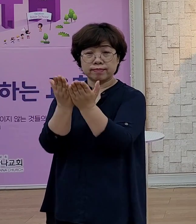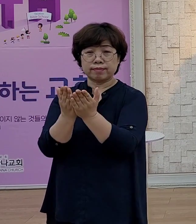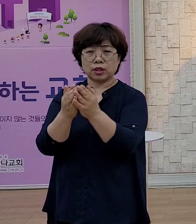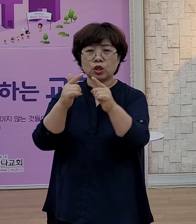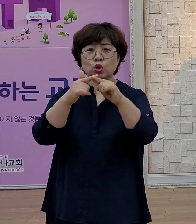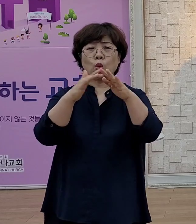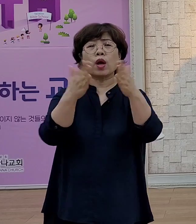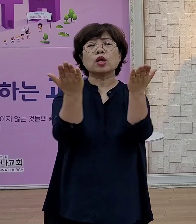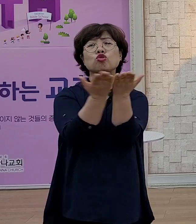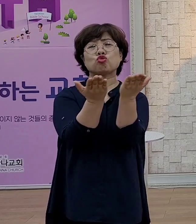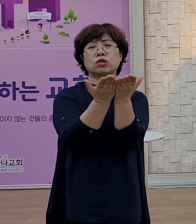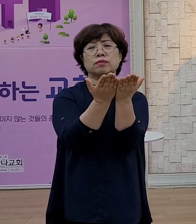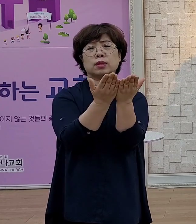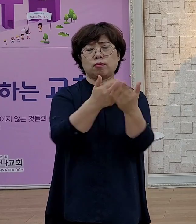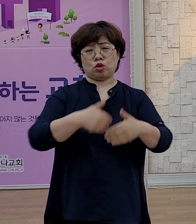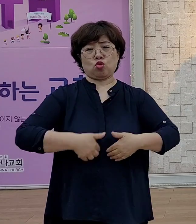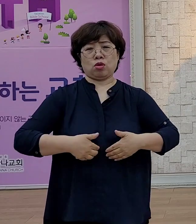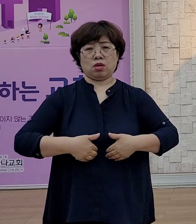교회 중심.